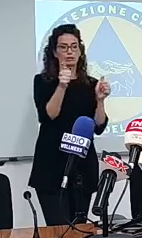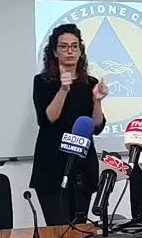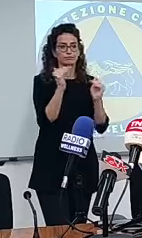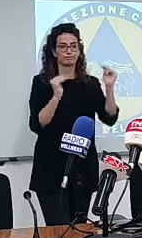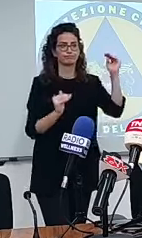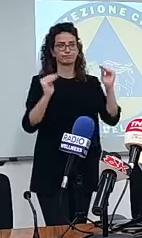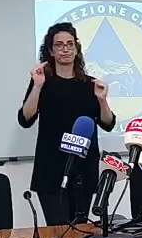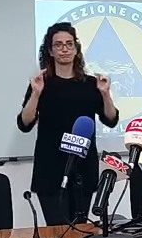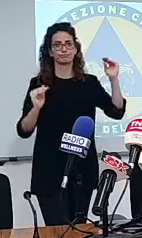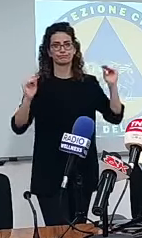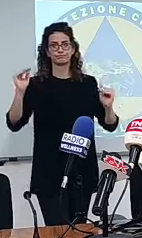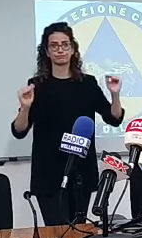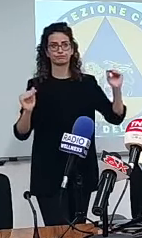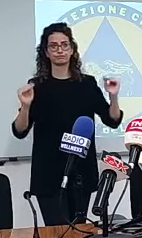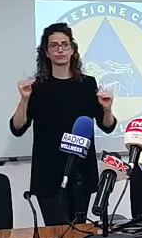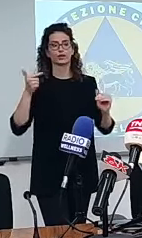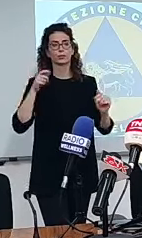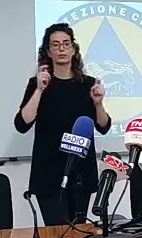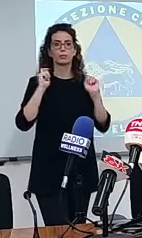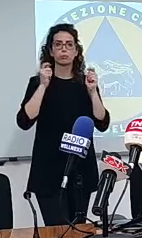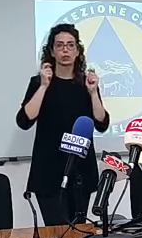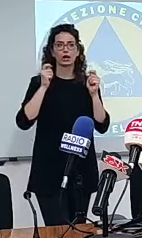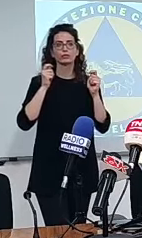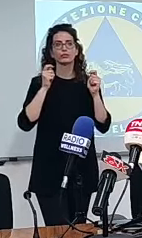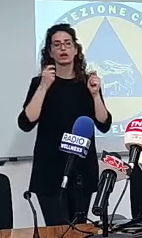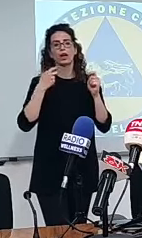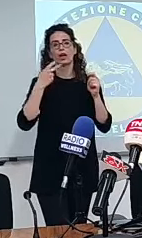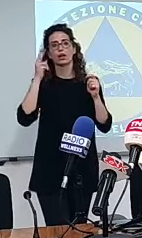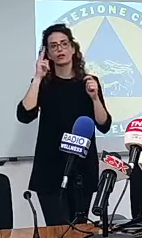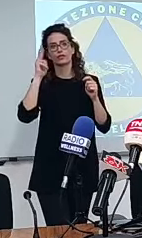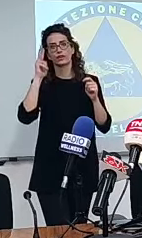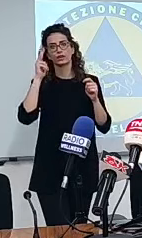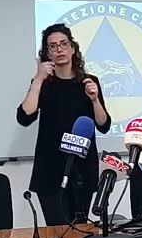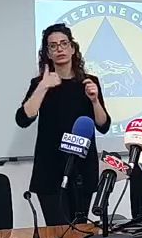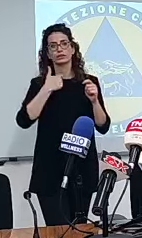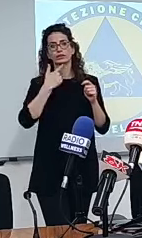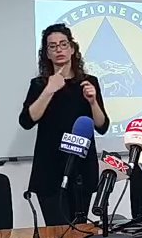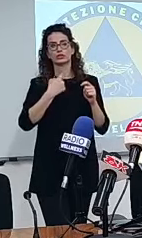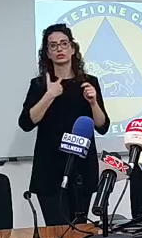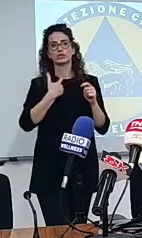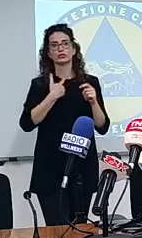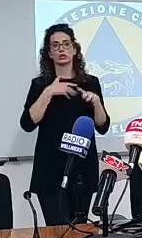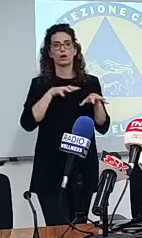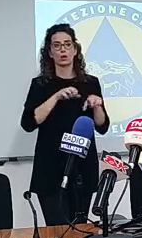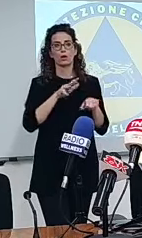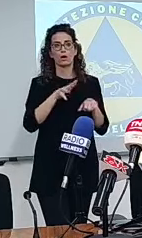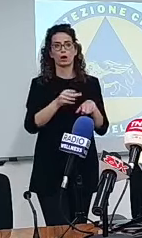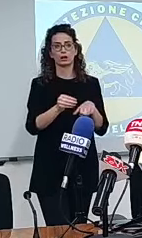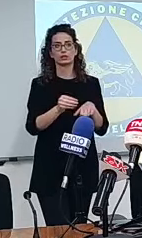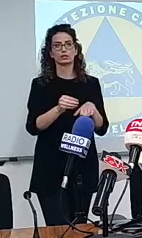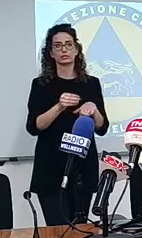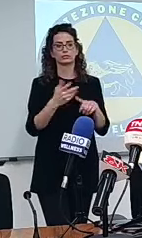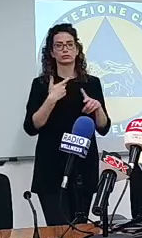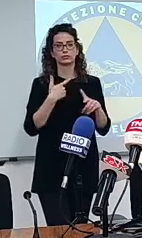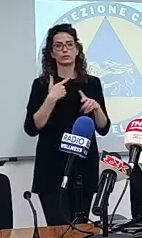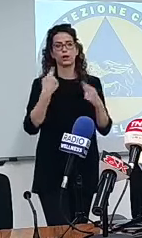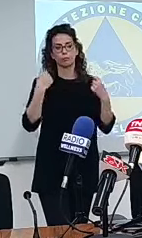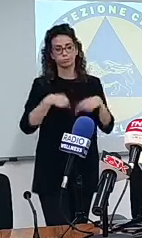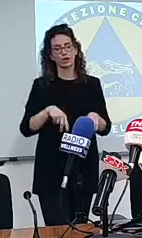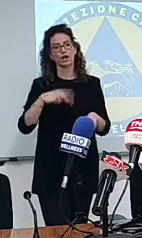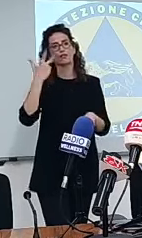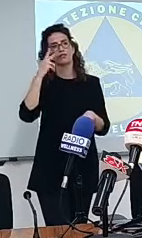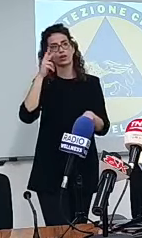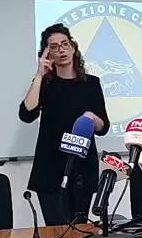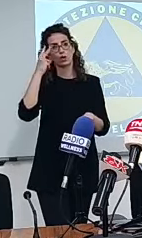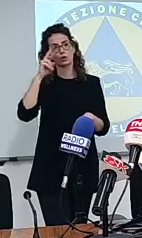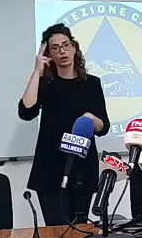Verona e Padova, per esempio, dicono che hanno feedback e che i posti sono molto occupati, quindi magari. Il punto è Verona.